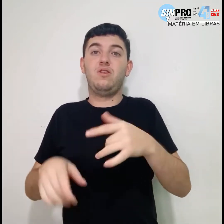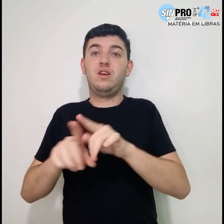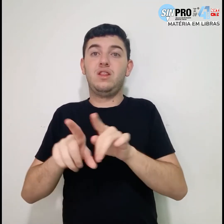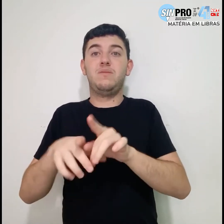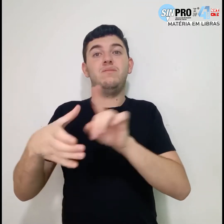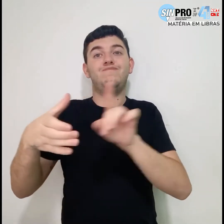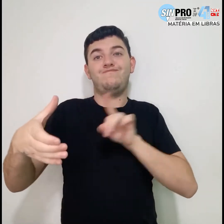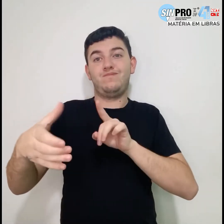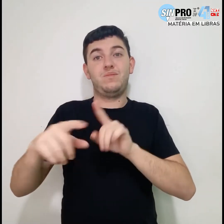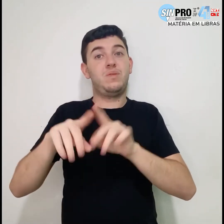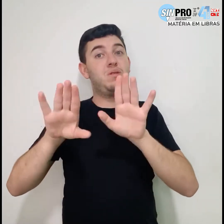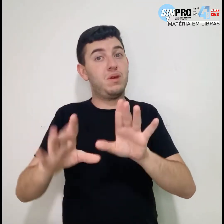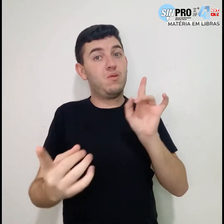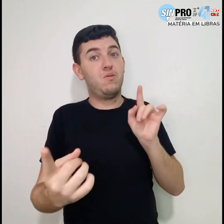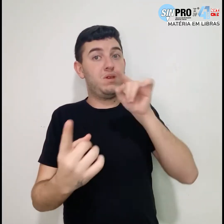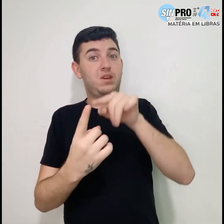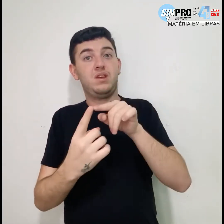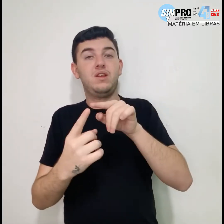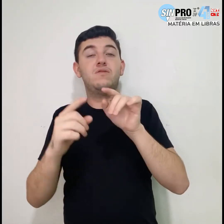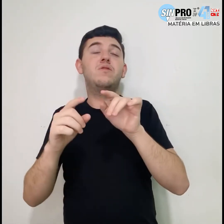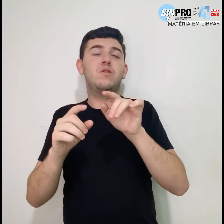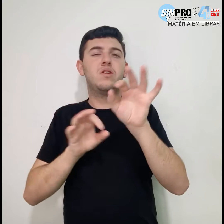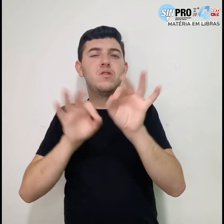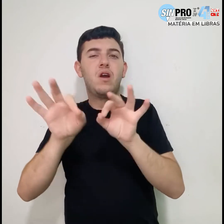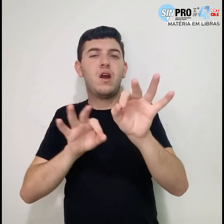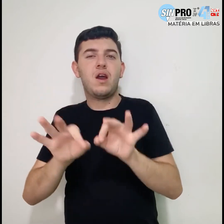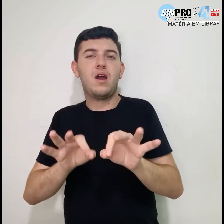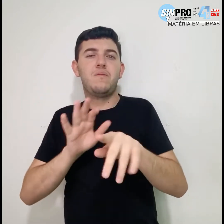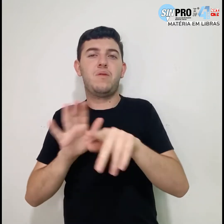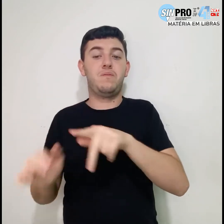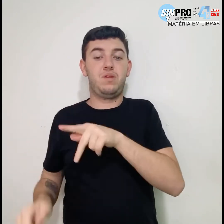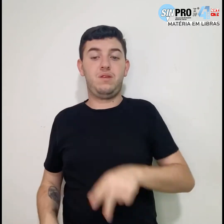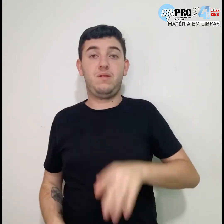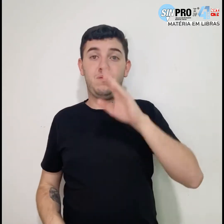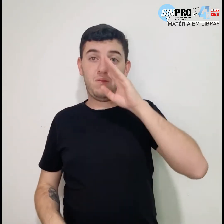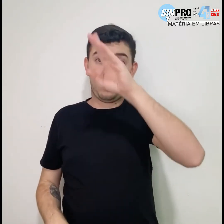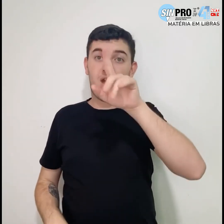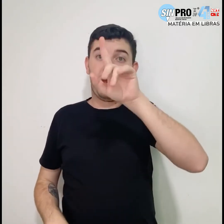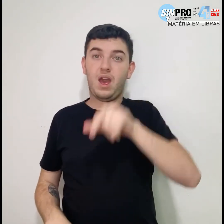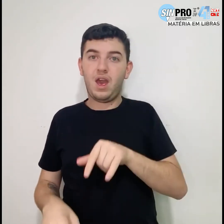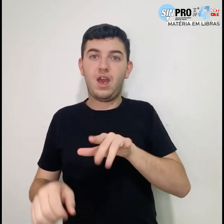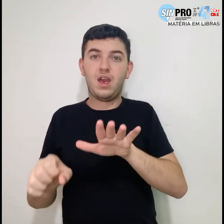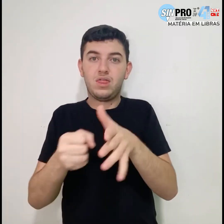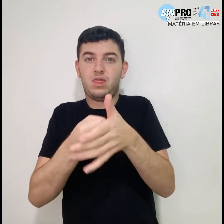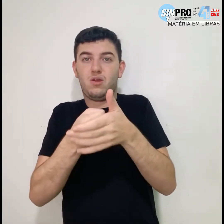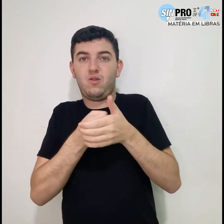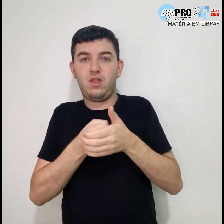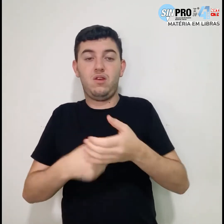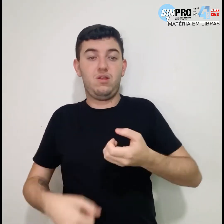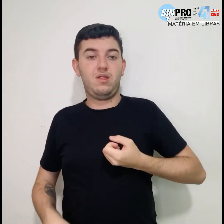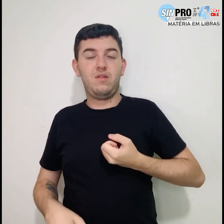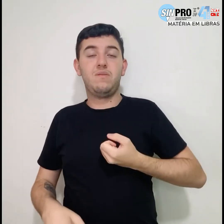O objetivo sistemático do presidente Bolsonaro é omitir o elevado número de mortes e